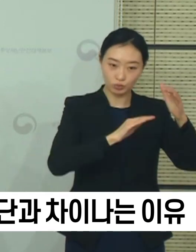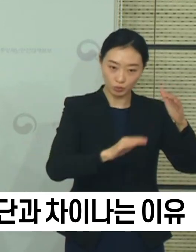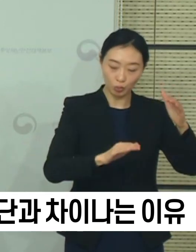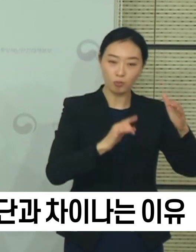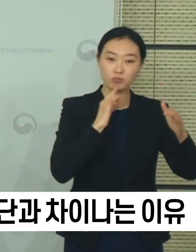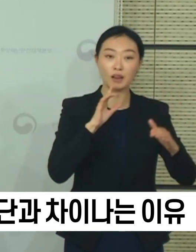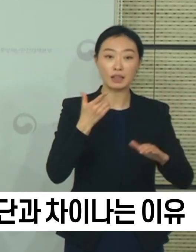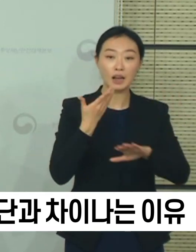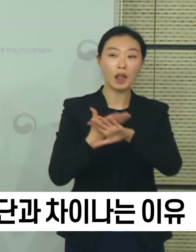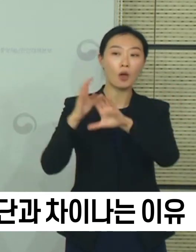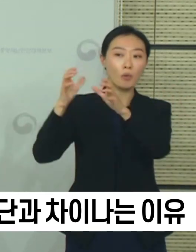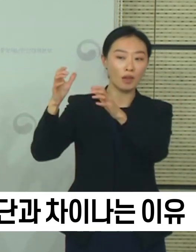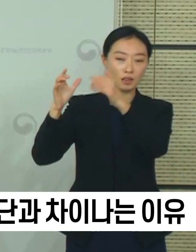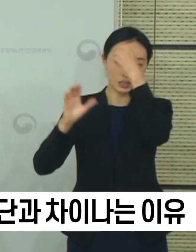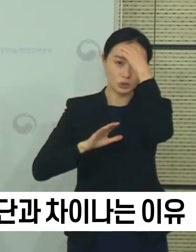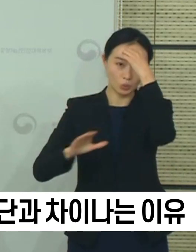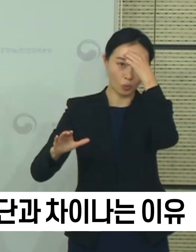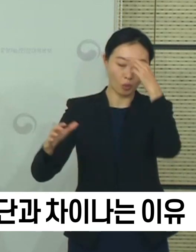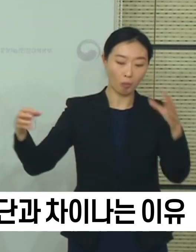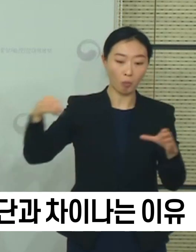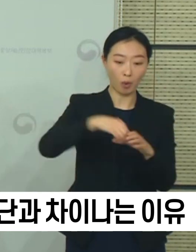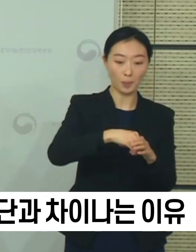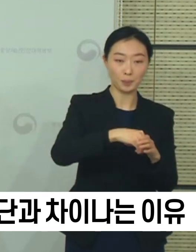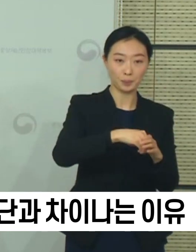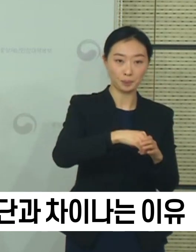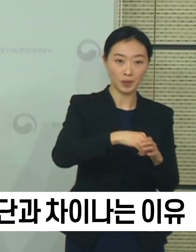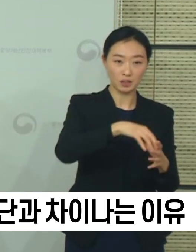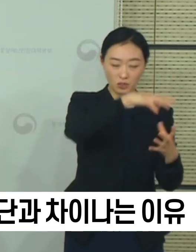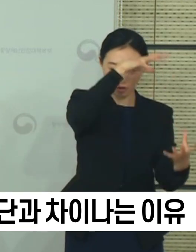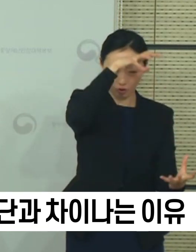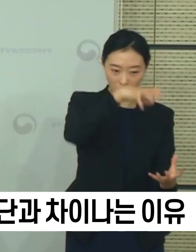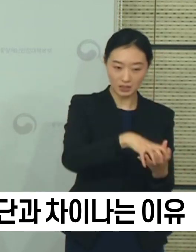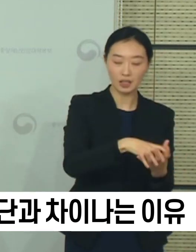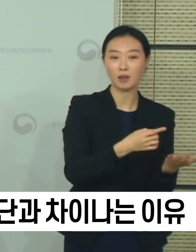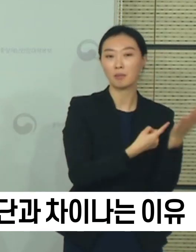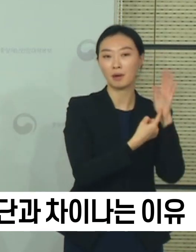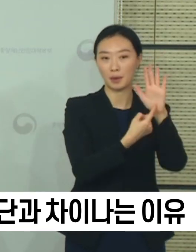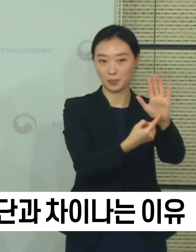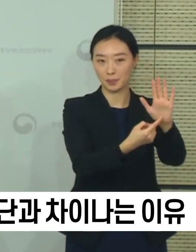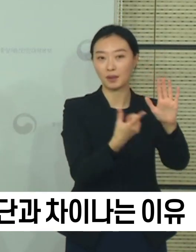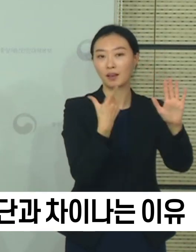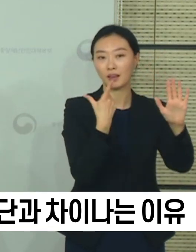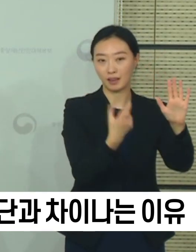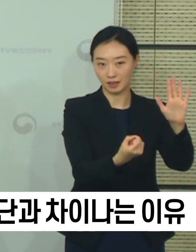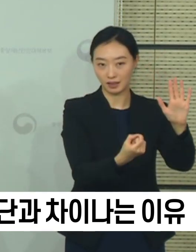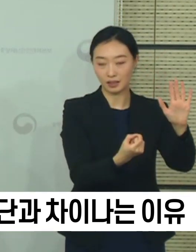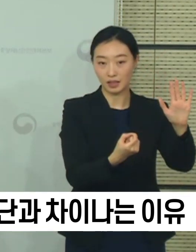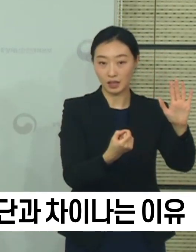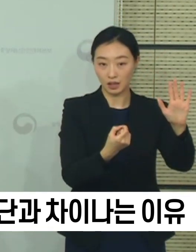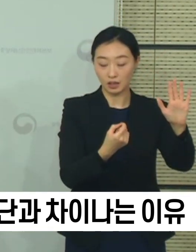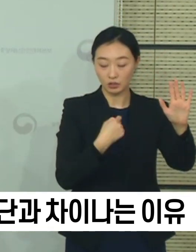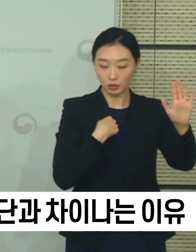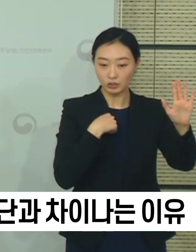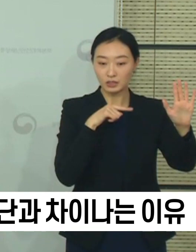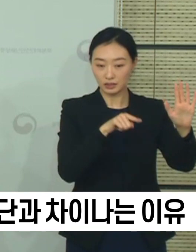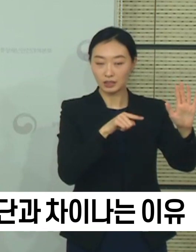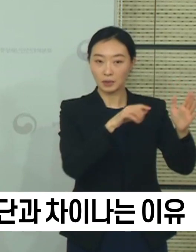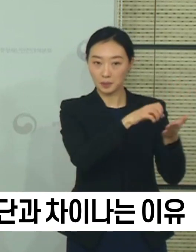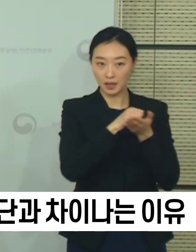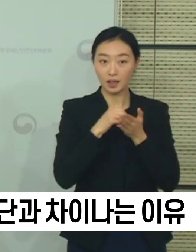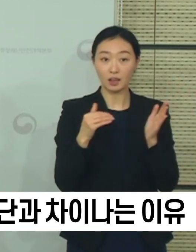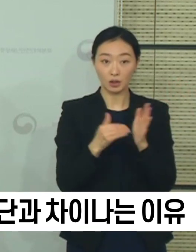신도가 포함돼서 전체적으로 교단이 신도수를 아마 그 밝힌 바가 있는 것으로 알고 있습니다. 저희는 그렇게 파악을 하고 있고